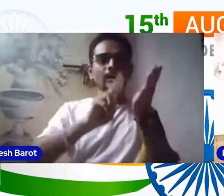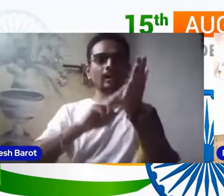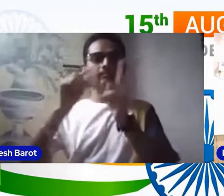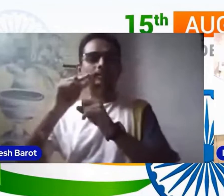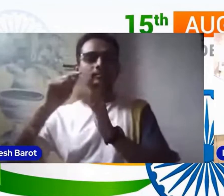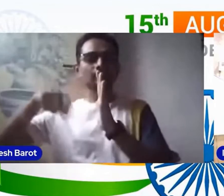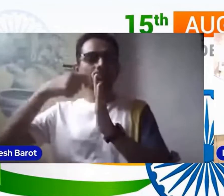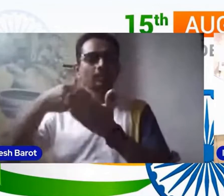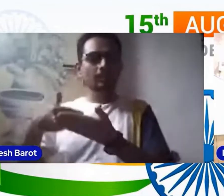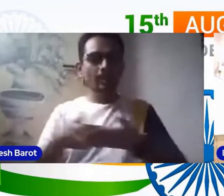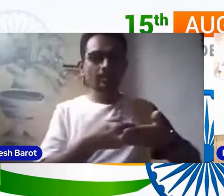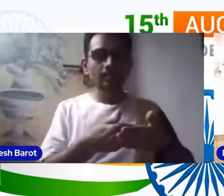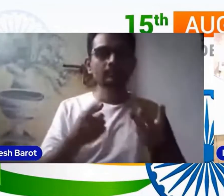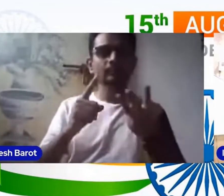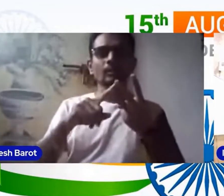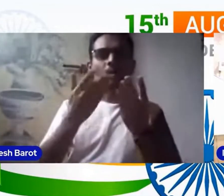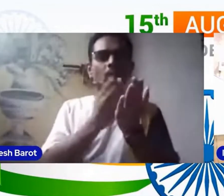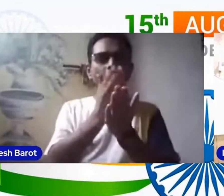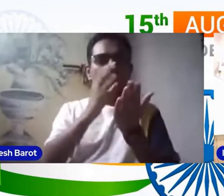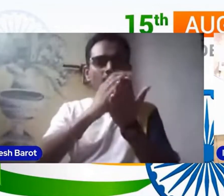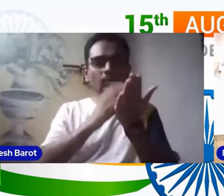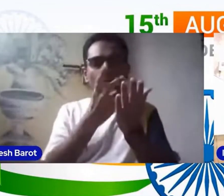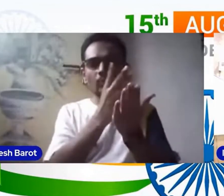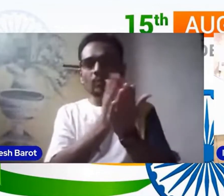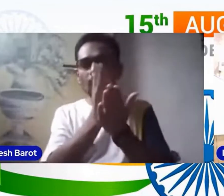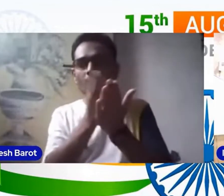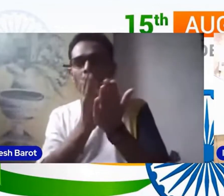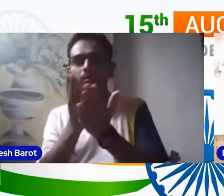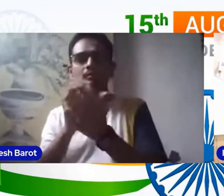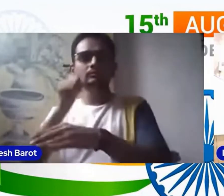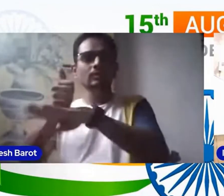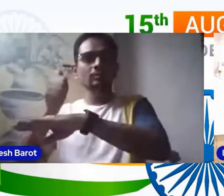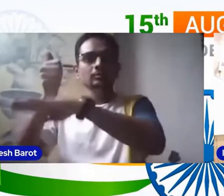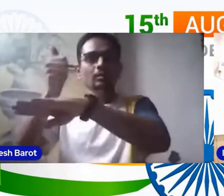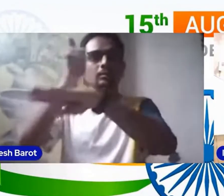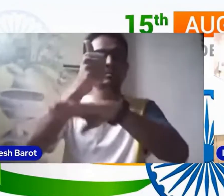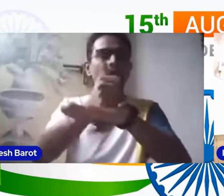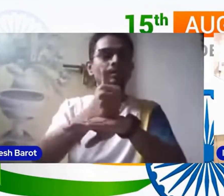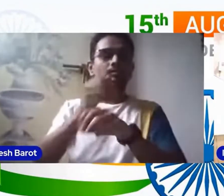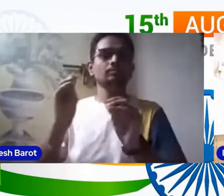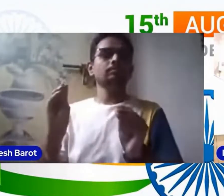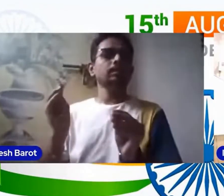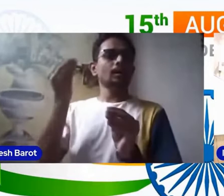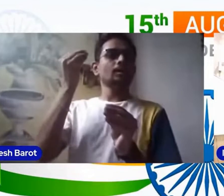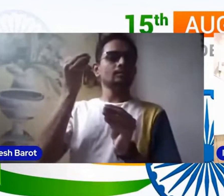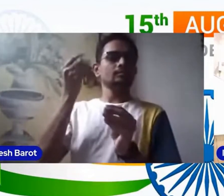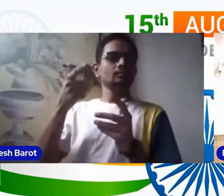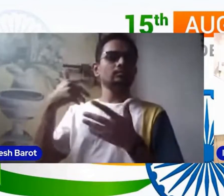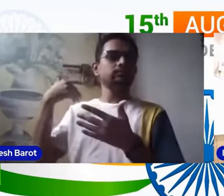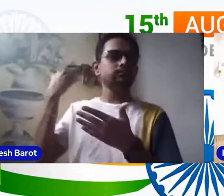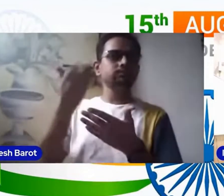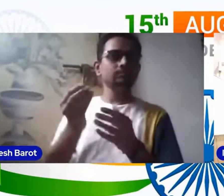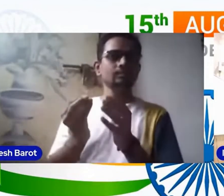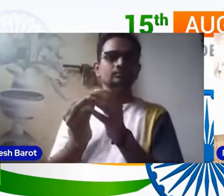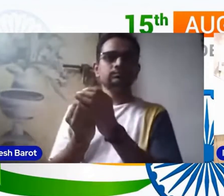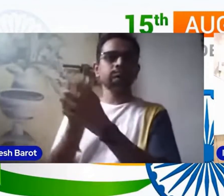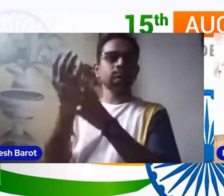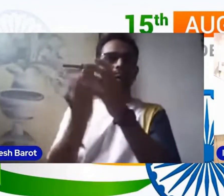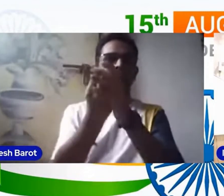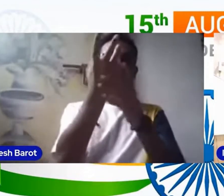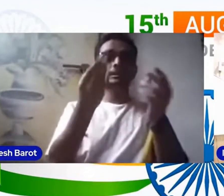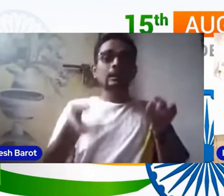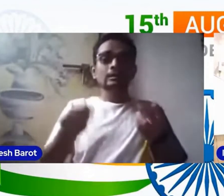और ज़्यादा धीरे धीरे और चीज़ें बढ़ गई हैं। जैसे डेफ NP प्रोजेक्ट है, कई सारे कोर्सेज हैं, कई सारे कोर्स स्टार्ट हुए